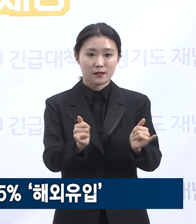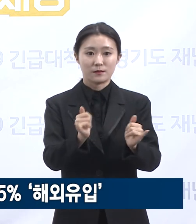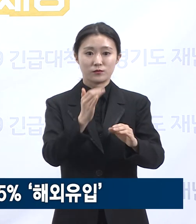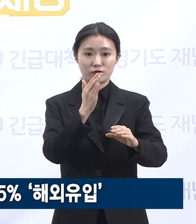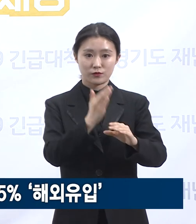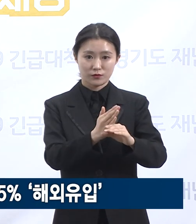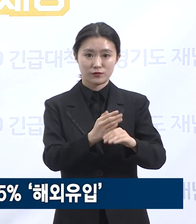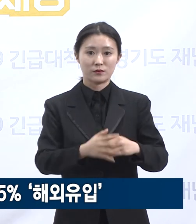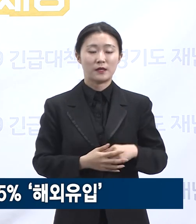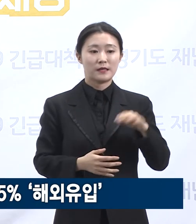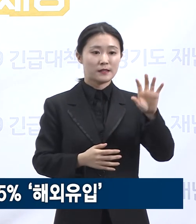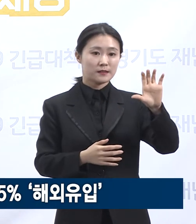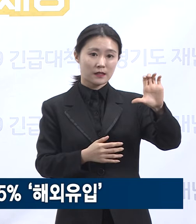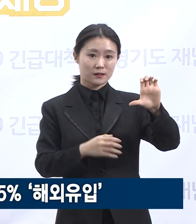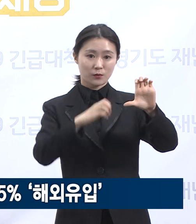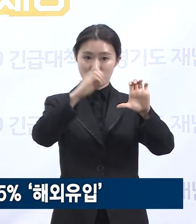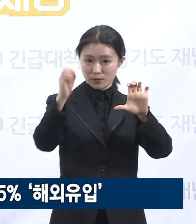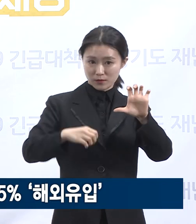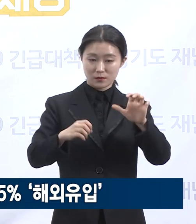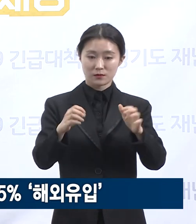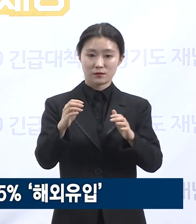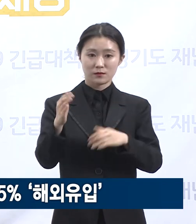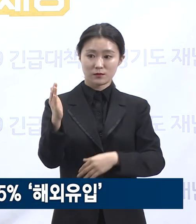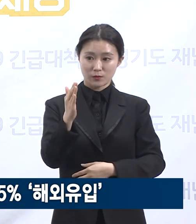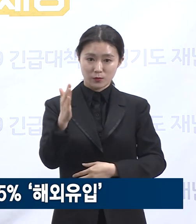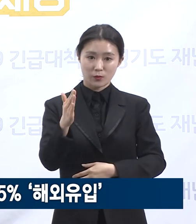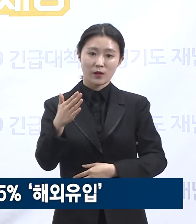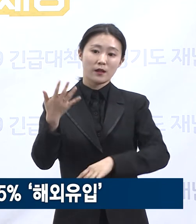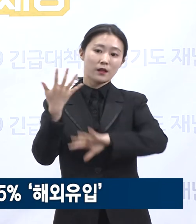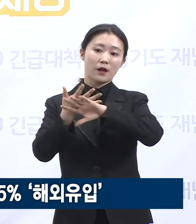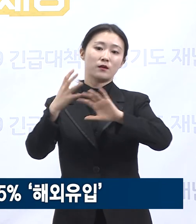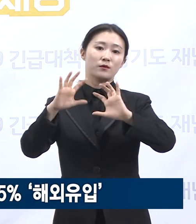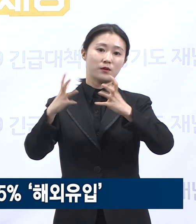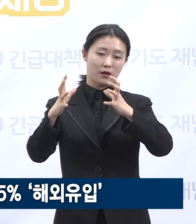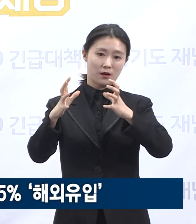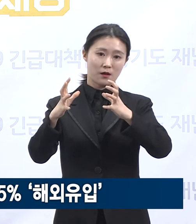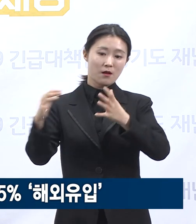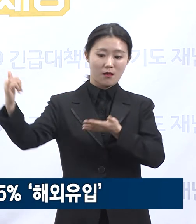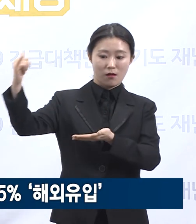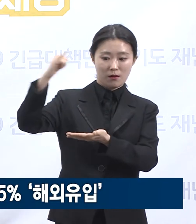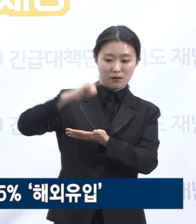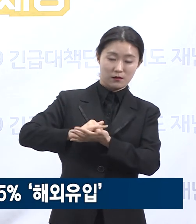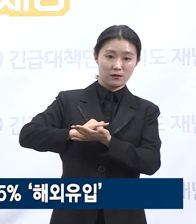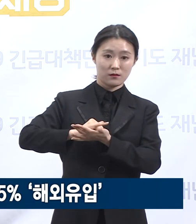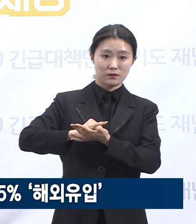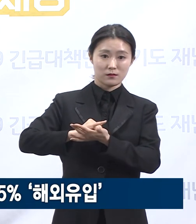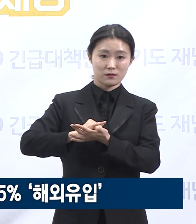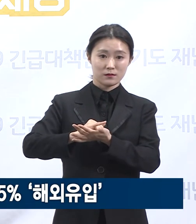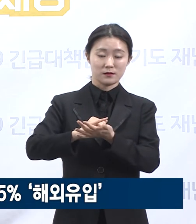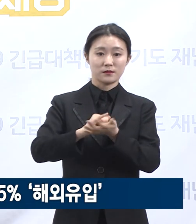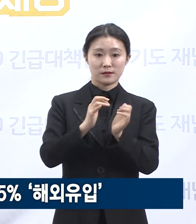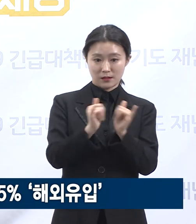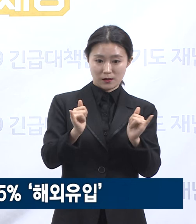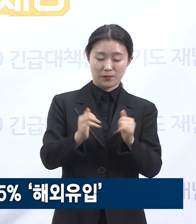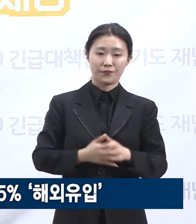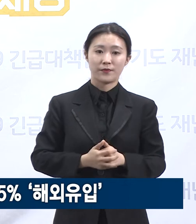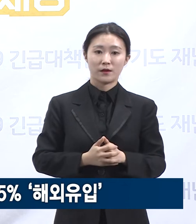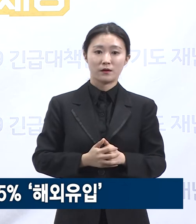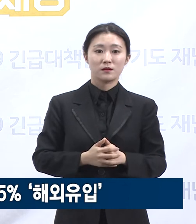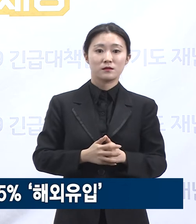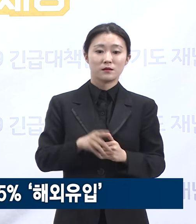해외 유입 관련 확진자였으며, 그중 51.7%인 30명이 유럽발 확진자였습니다.